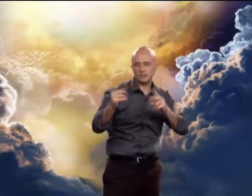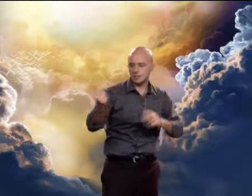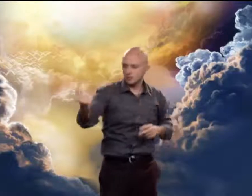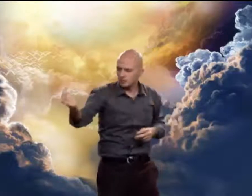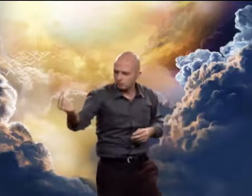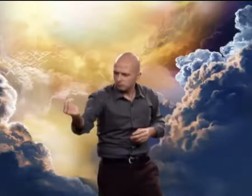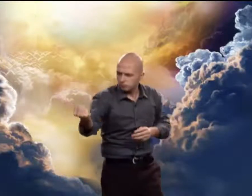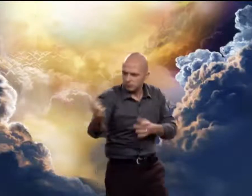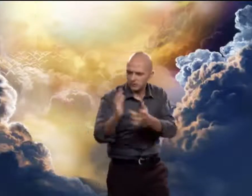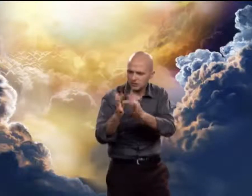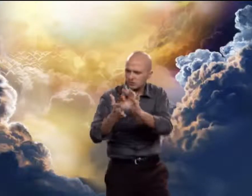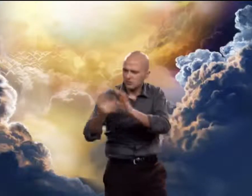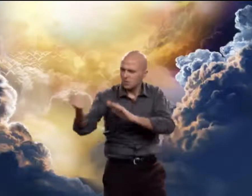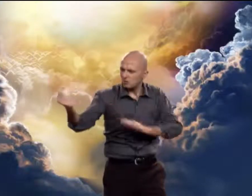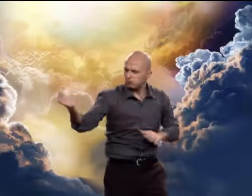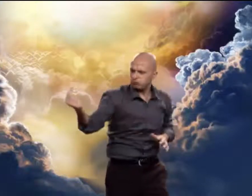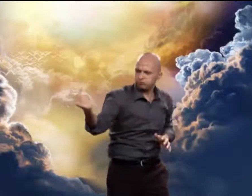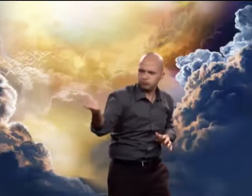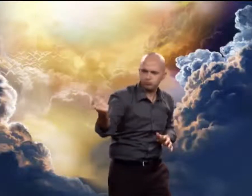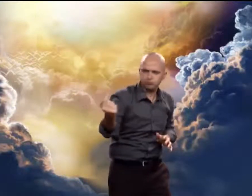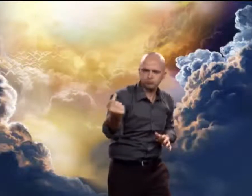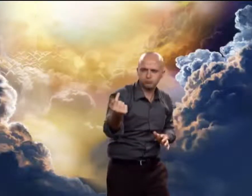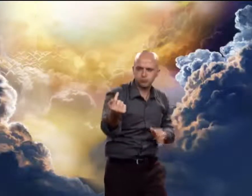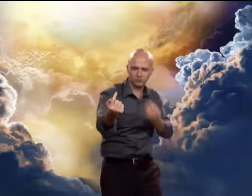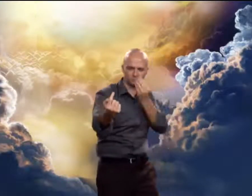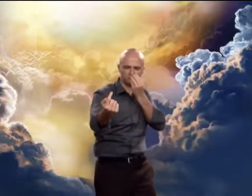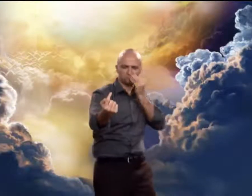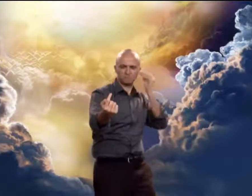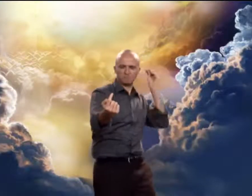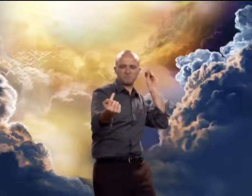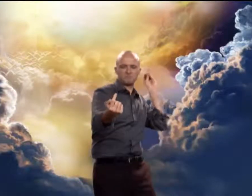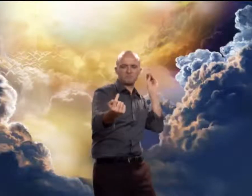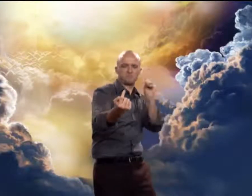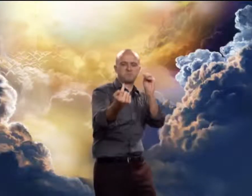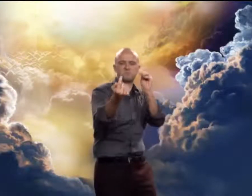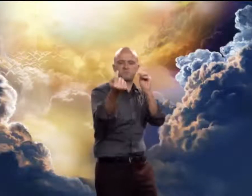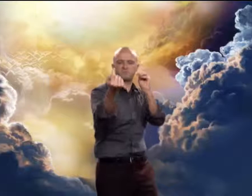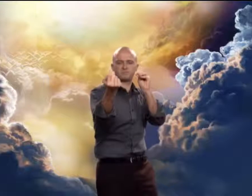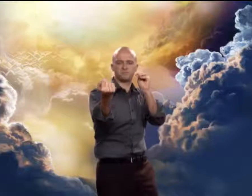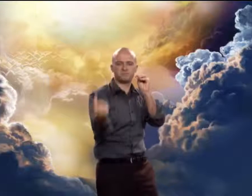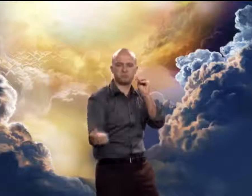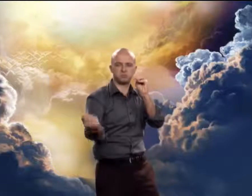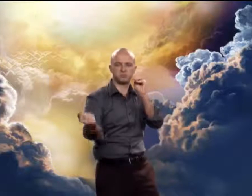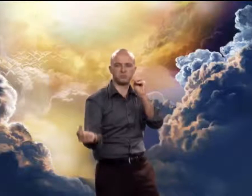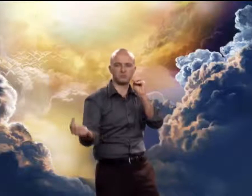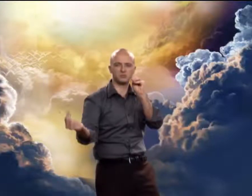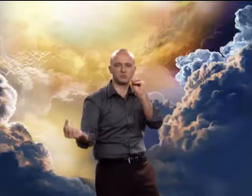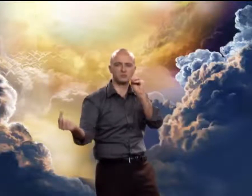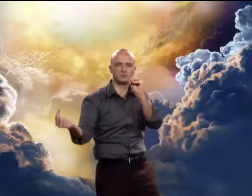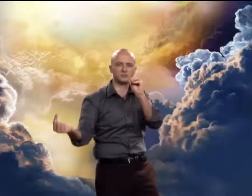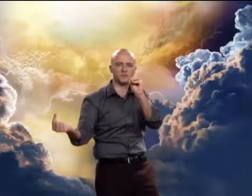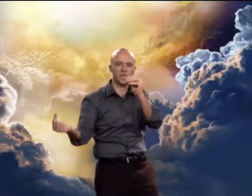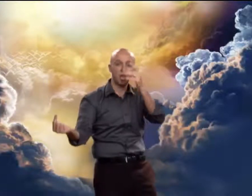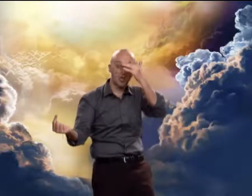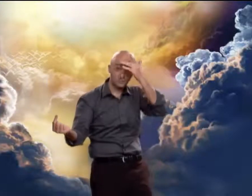de anjos. E como se a alegria fosse grande demais para ser trazida do céu por apenas um mensageiro, uma multidão de